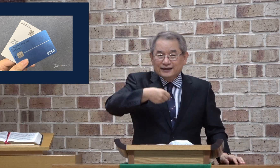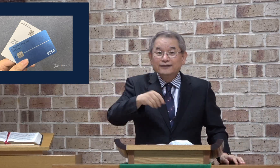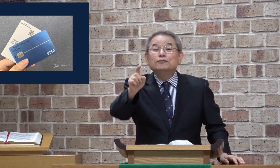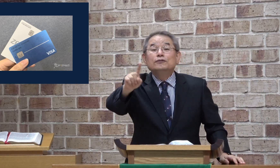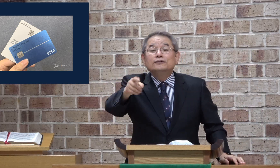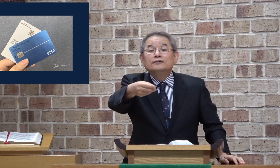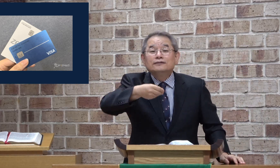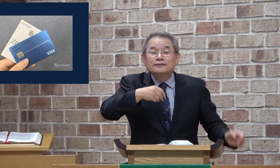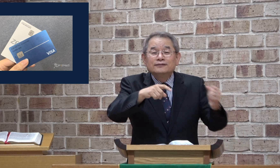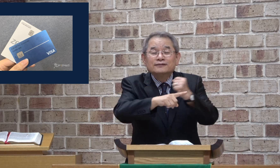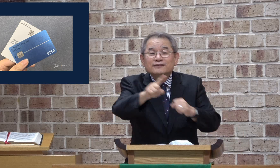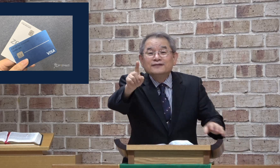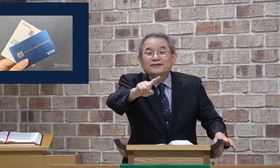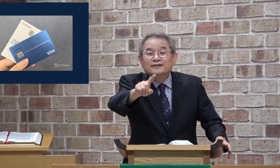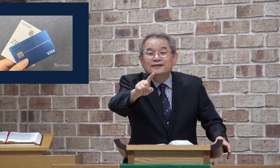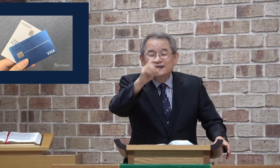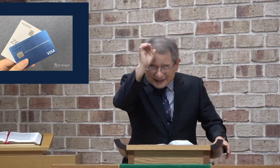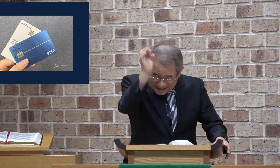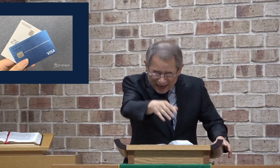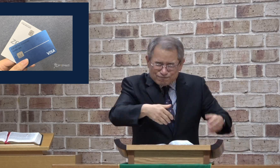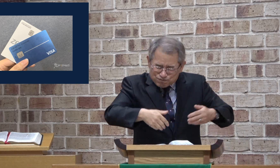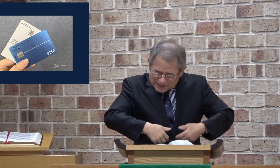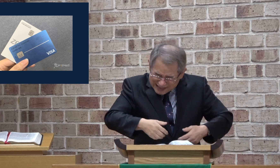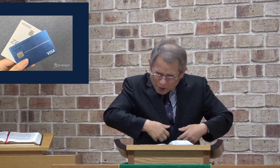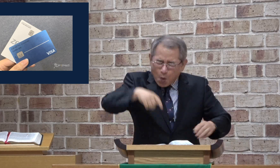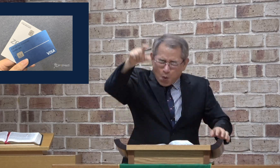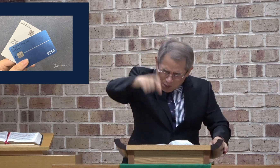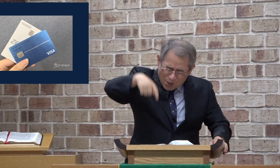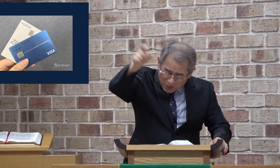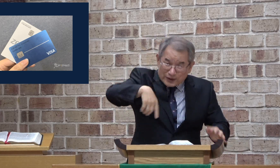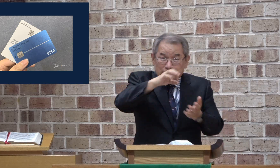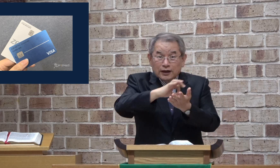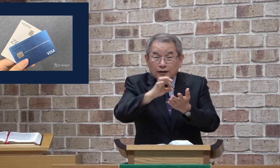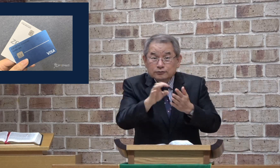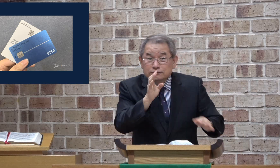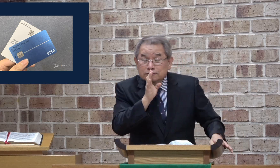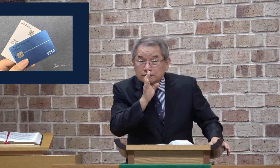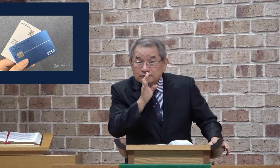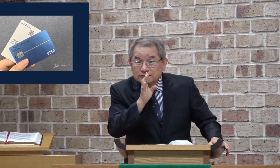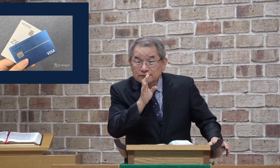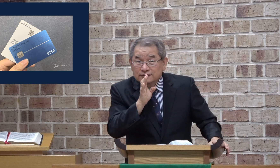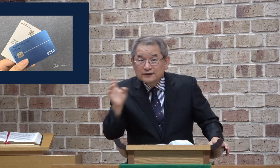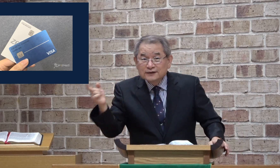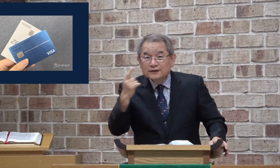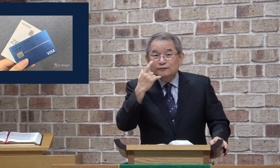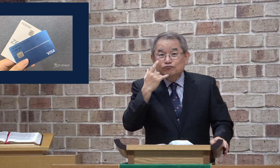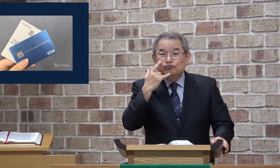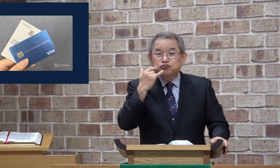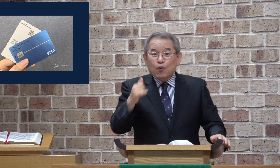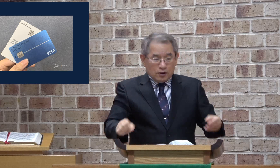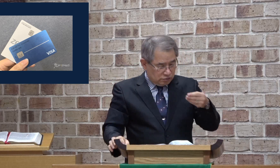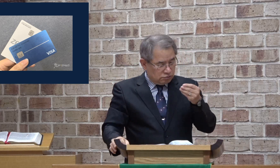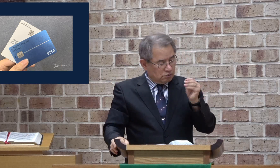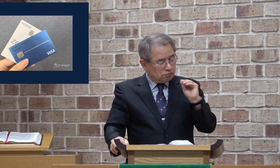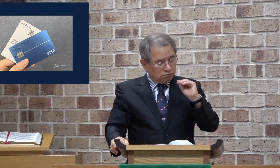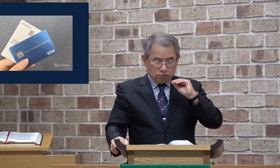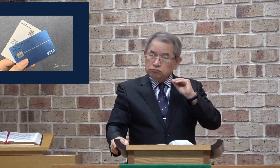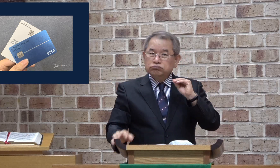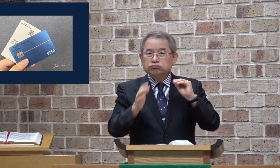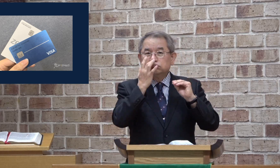그 카드를 왜 주었겠습니까? 필요한 거 쓰세요. 그렇게 주었습니다. 또 부모님은 이 카드를 받고